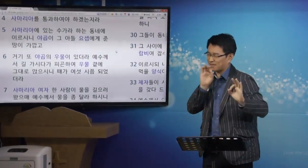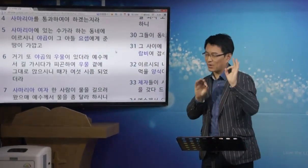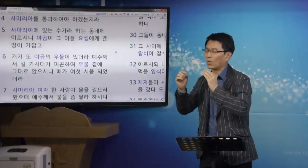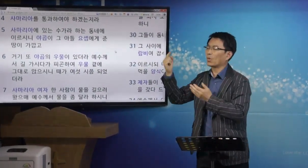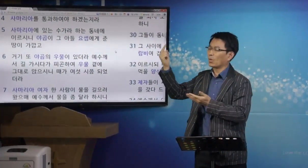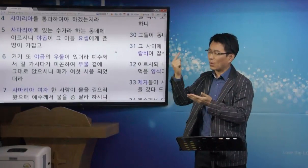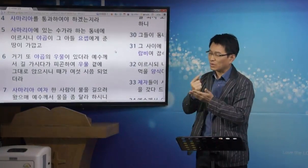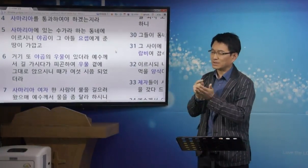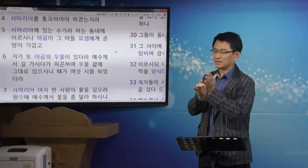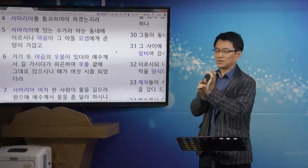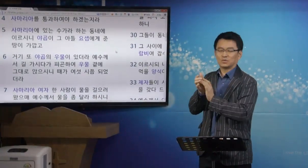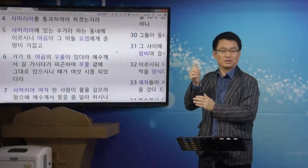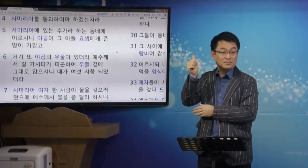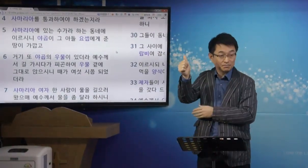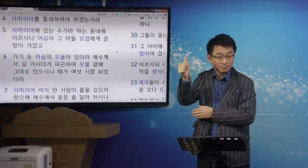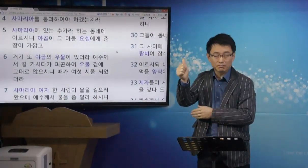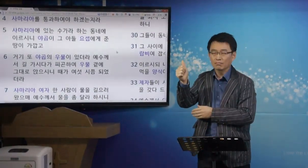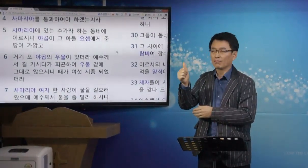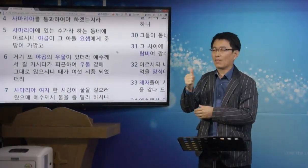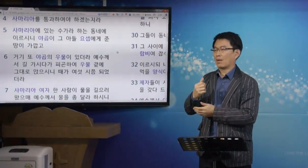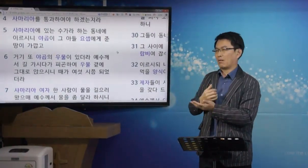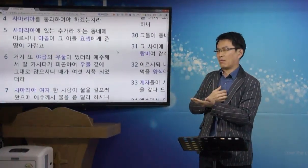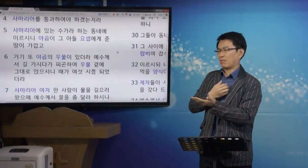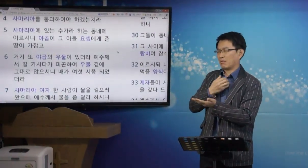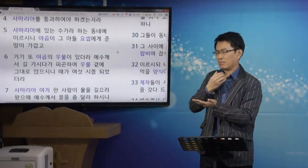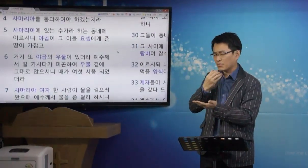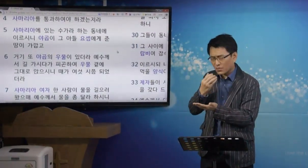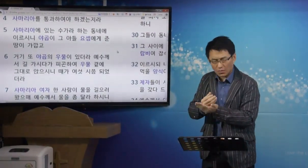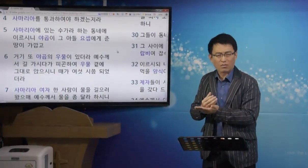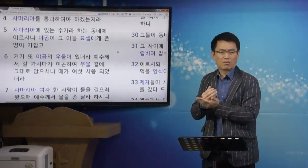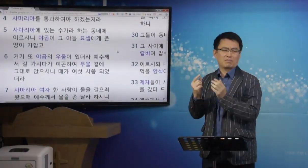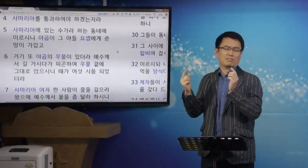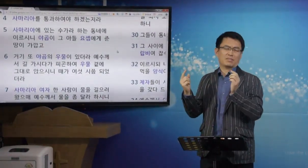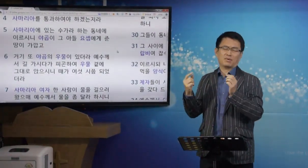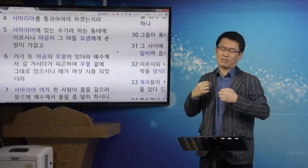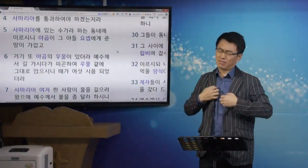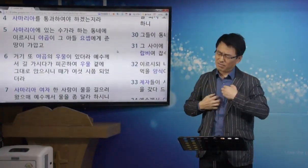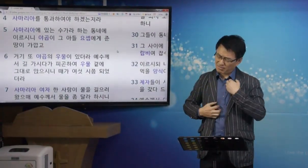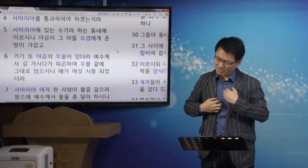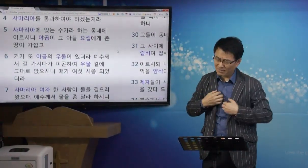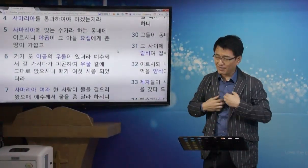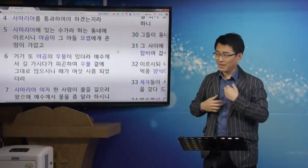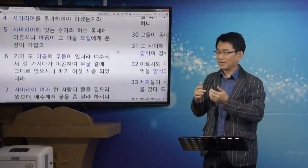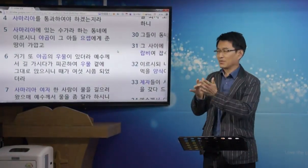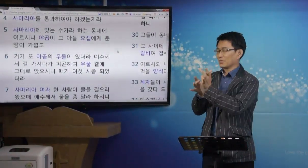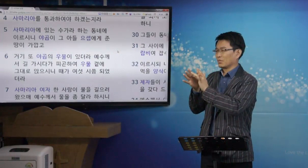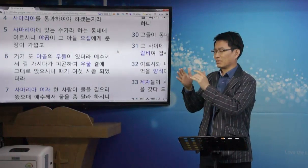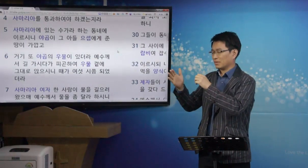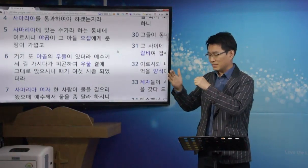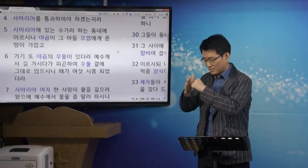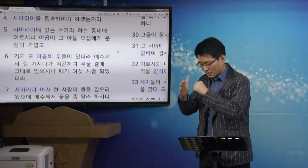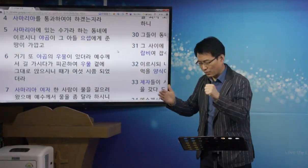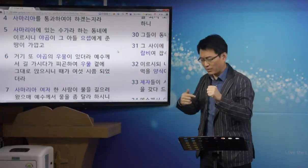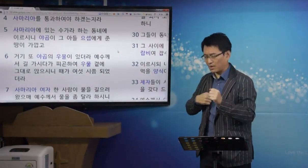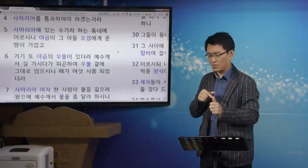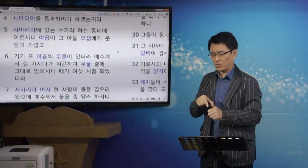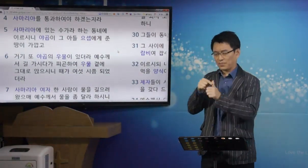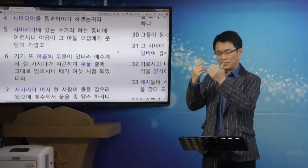주시고 치유해 주시고 그런 목적으로 예수님께서 오셨고, 예수님을 만나서 감동적으로 기쁨으로 예수님으로